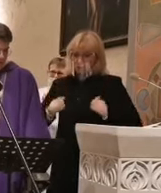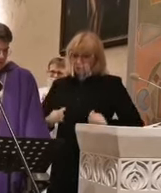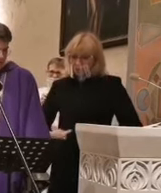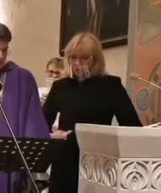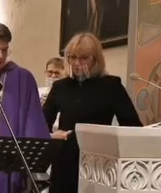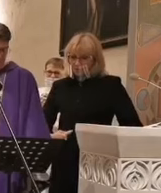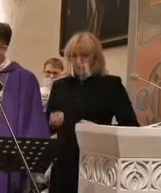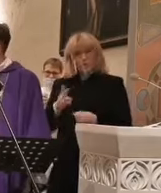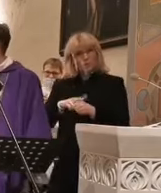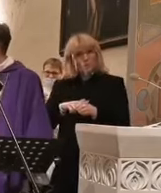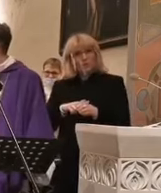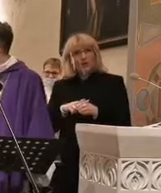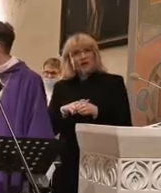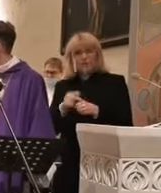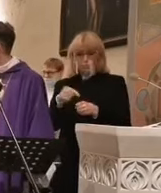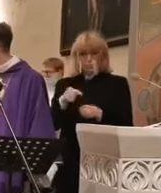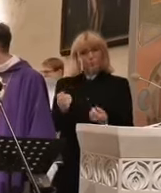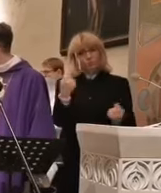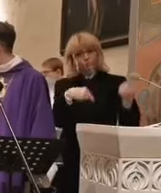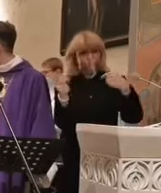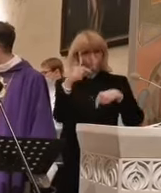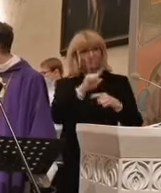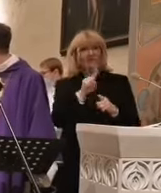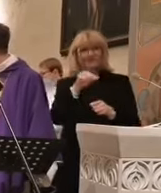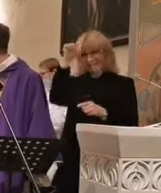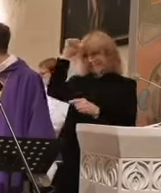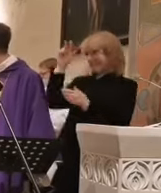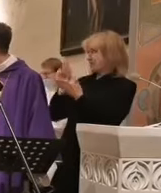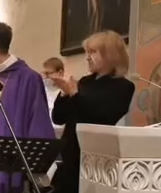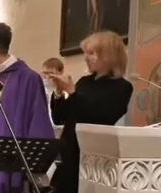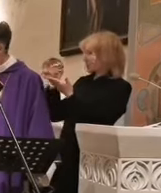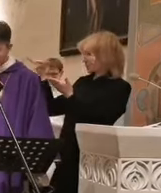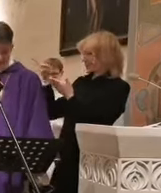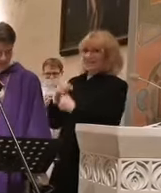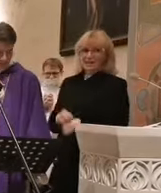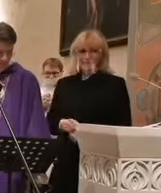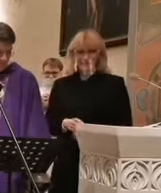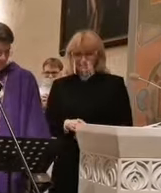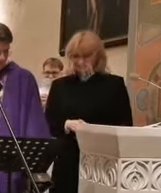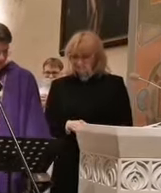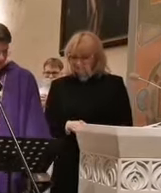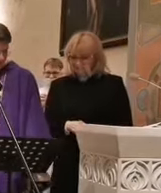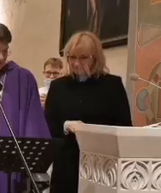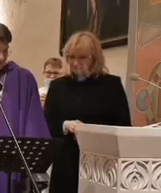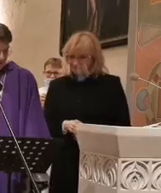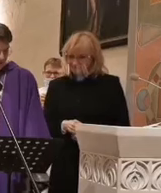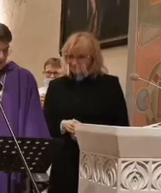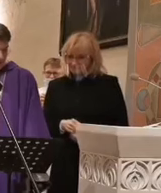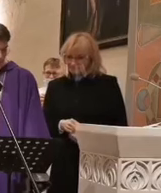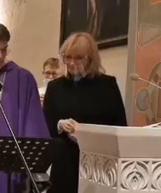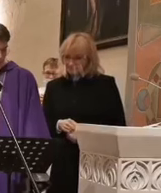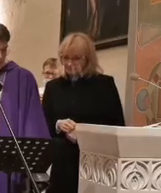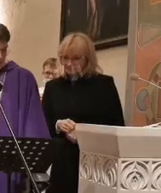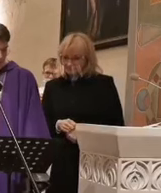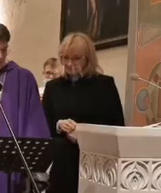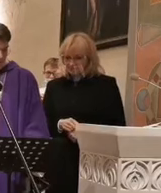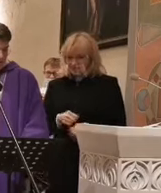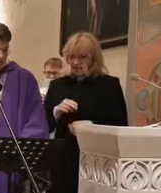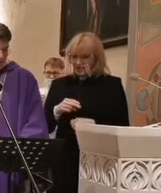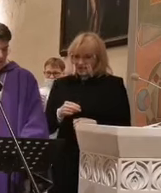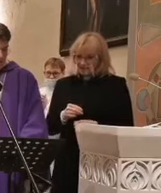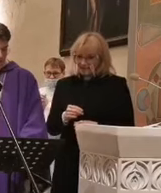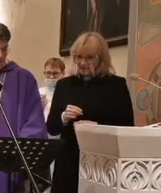provenienti dalla India, il nostro Irena, sì, li accogliamo come